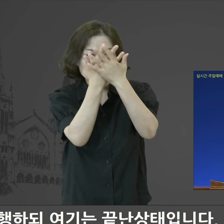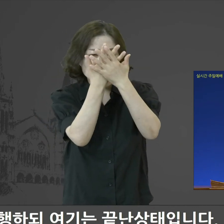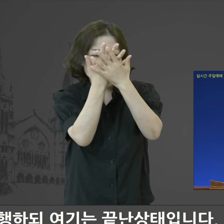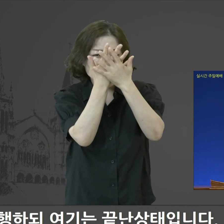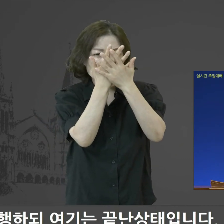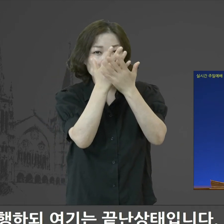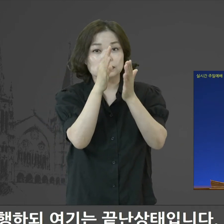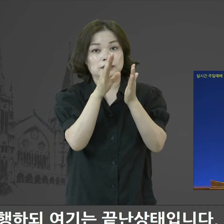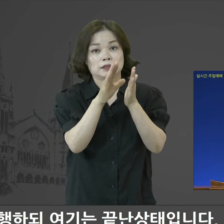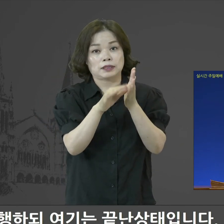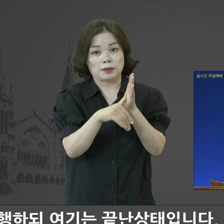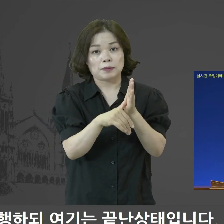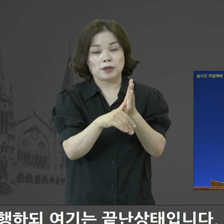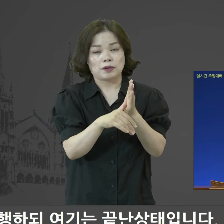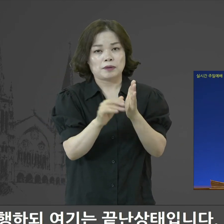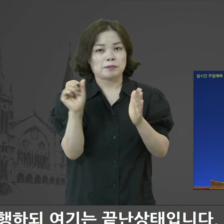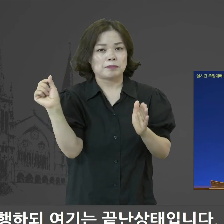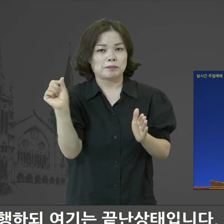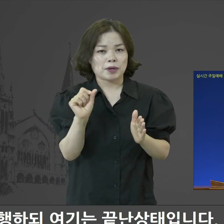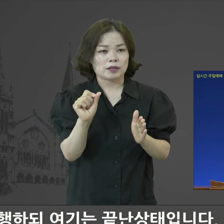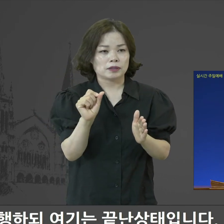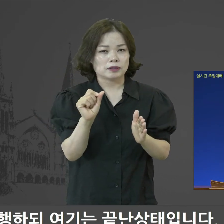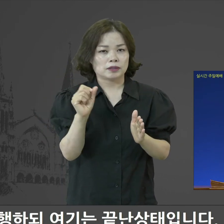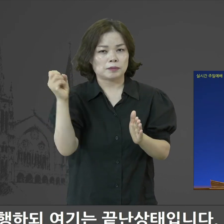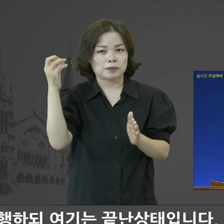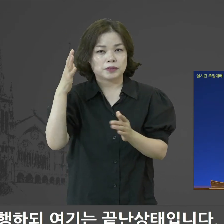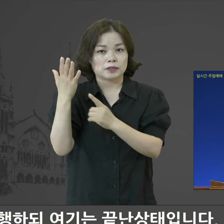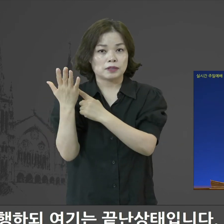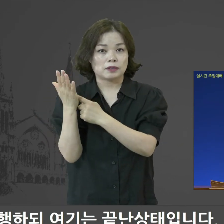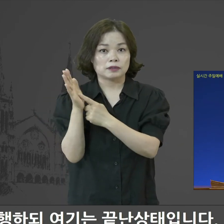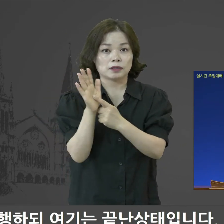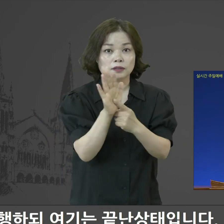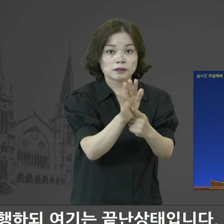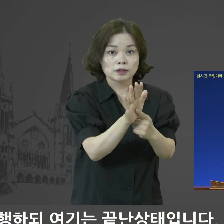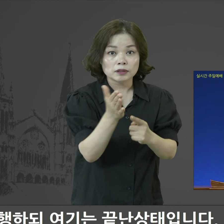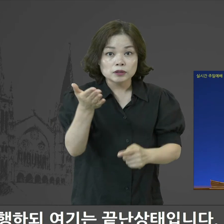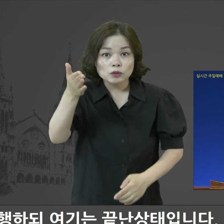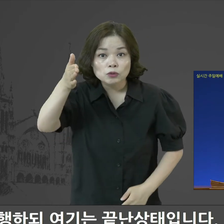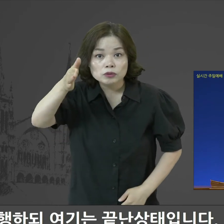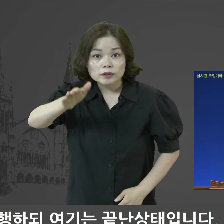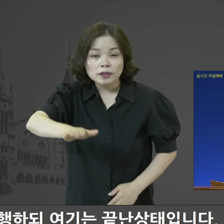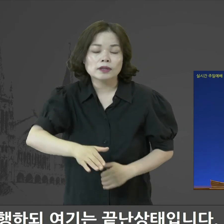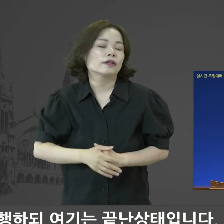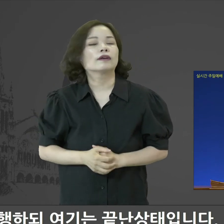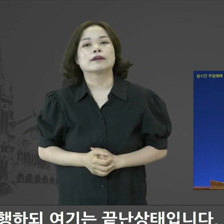총명이 어두워지고 있다면 빨리 빛을 밝혀야 됩니다. 근데